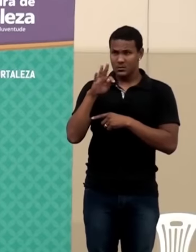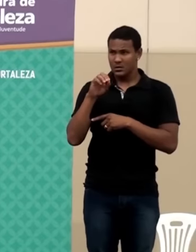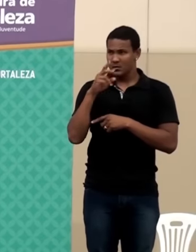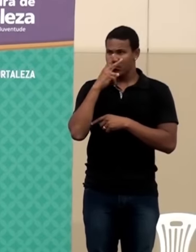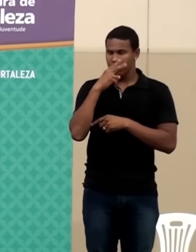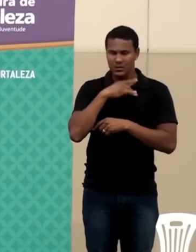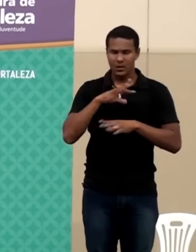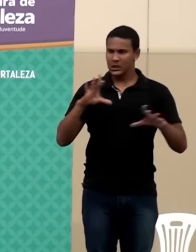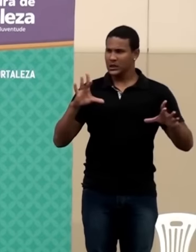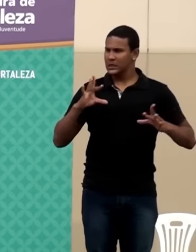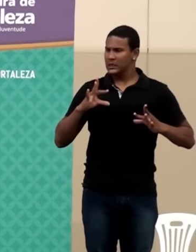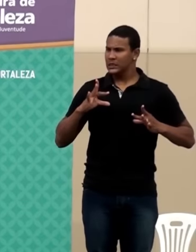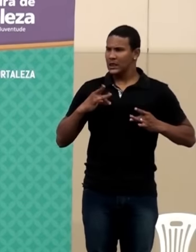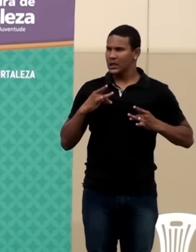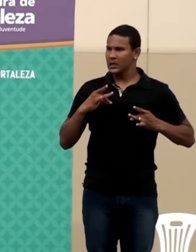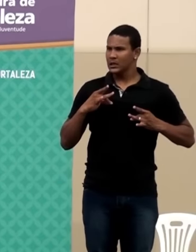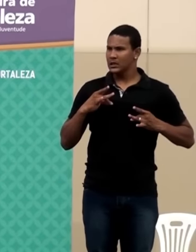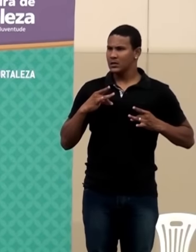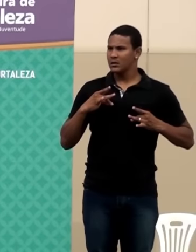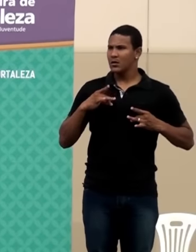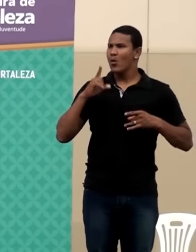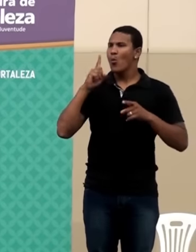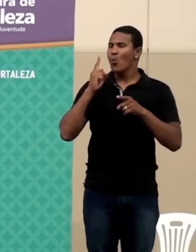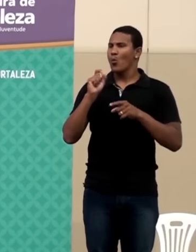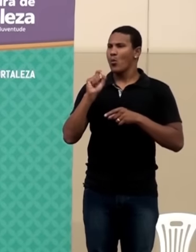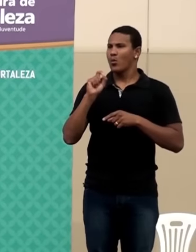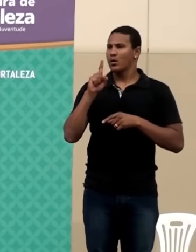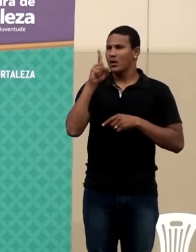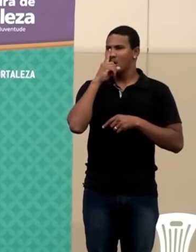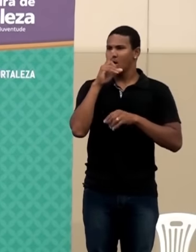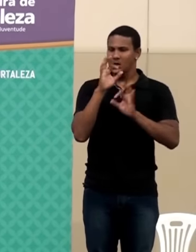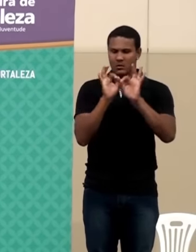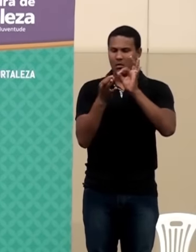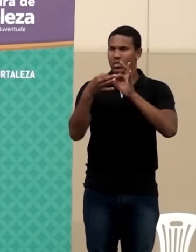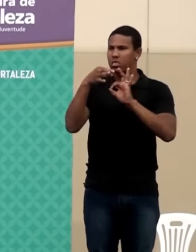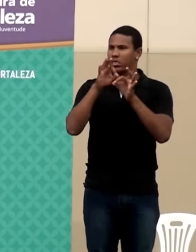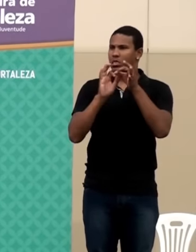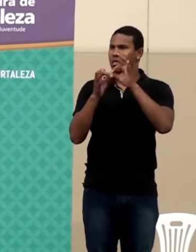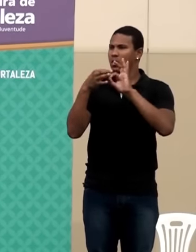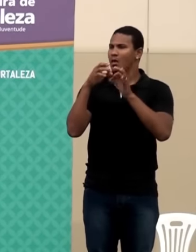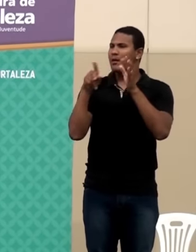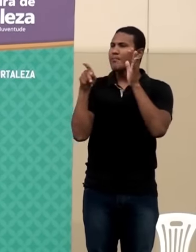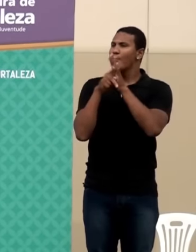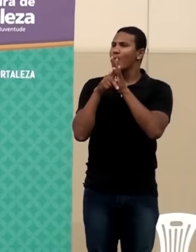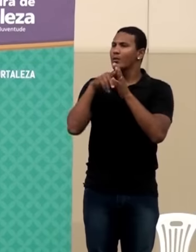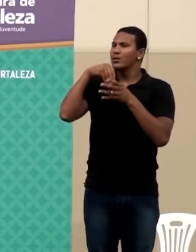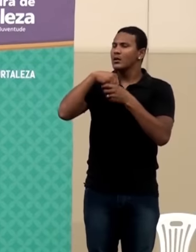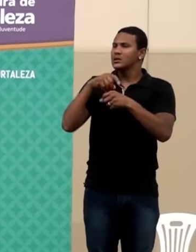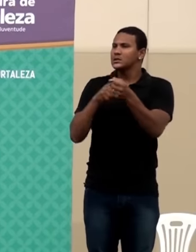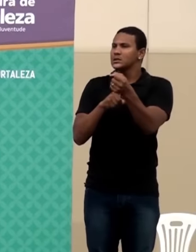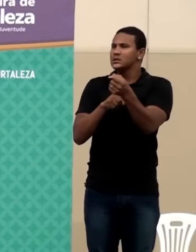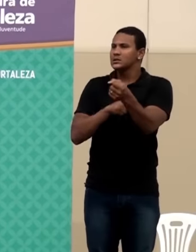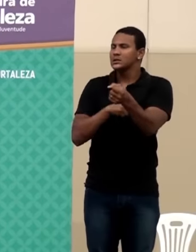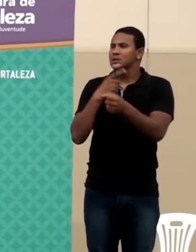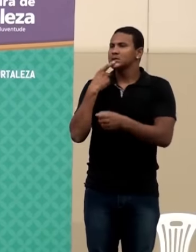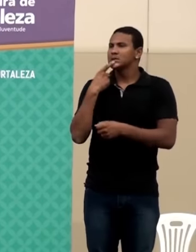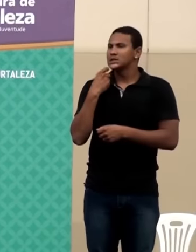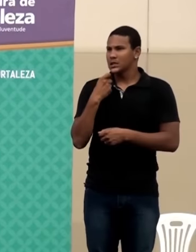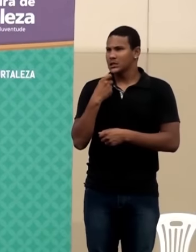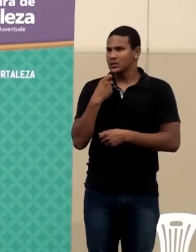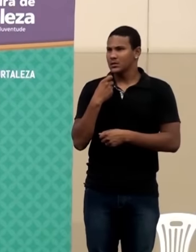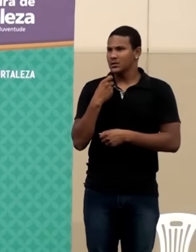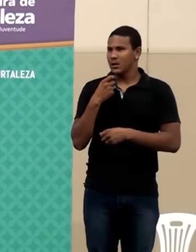nossas hemoglobinas. Qual que é o papel das hemoglobinas no nosso organismo? Transportar os gases da respiração celular.